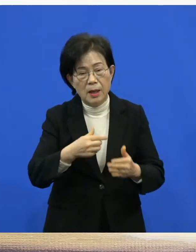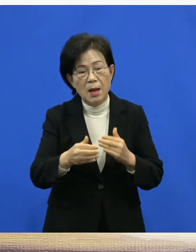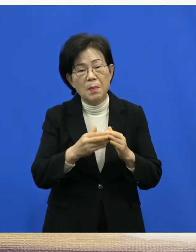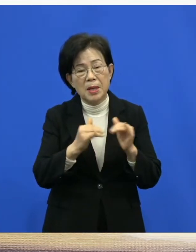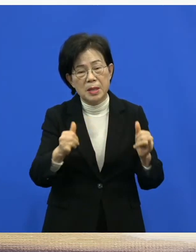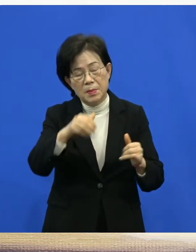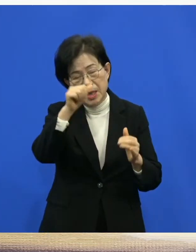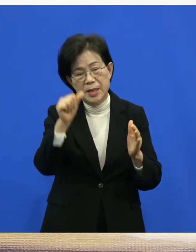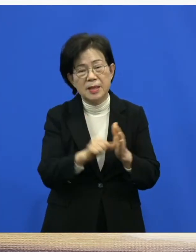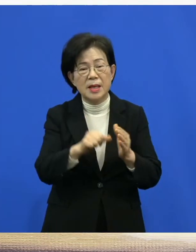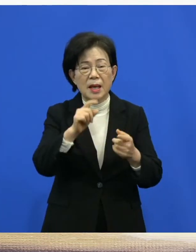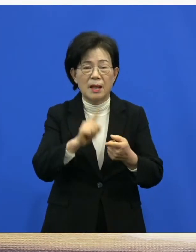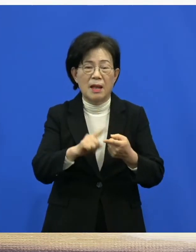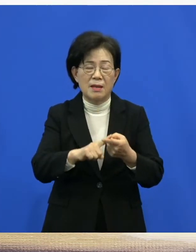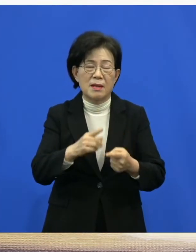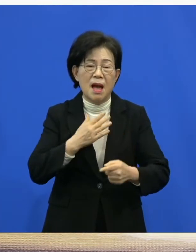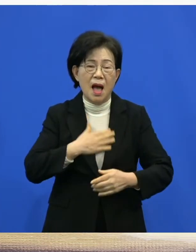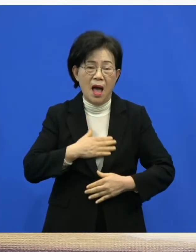알아요.